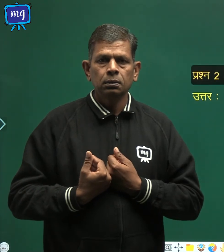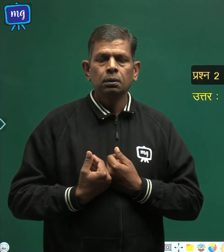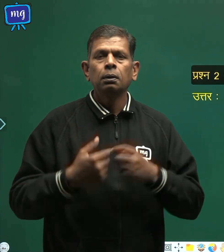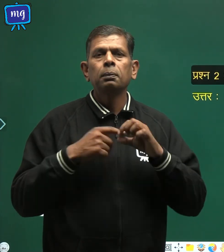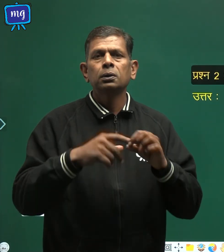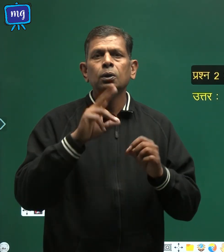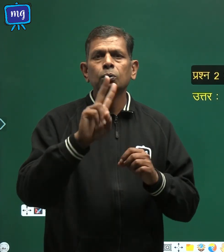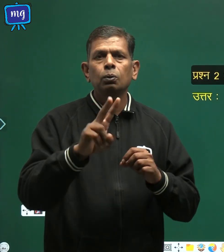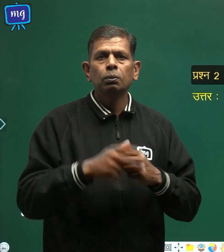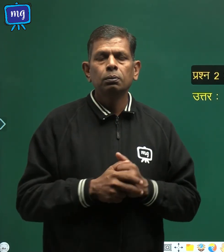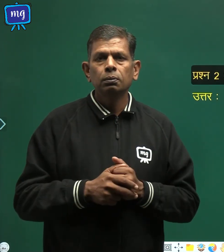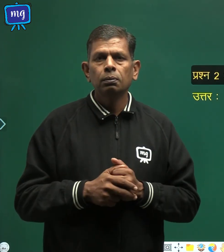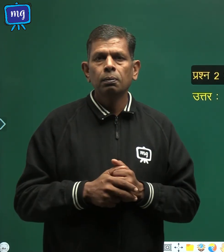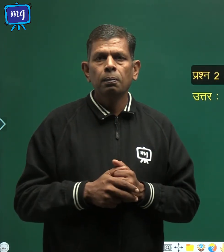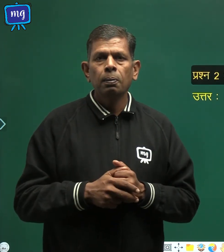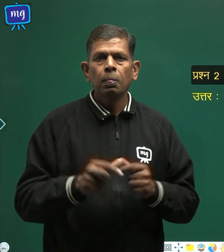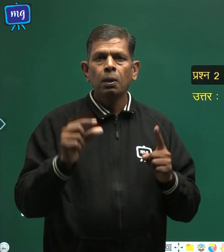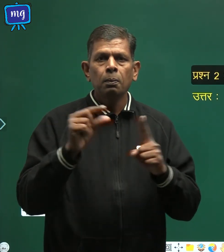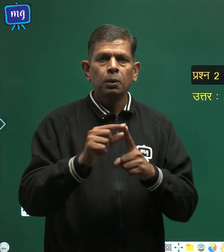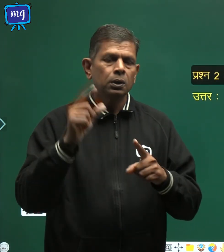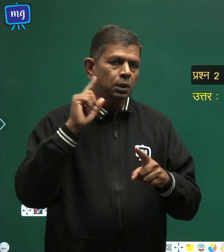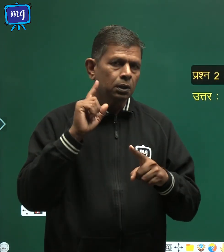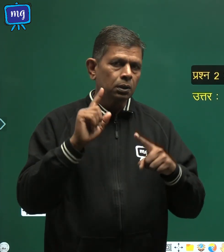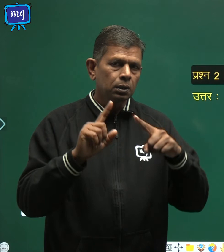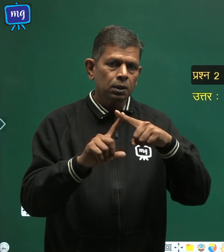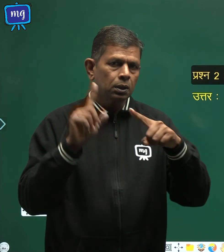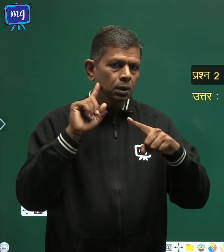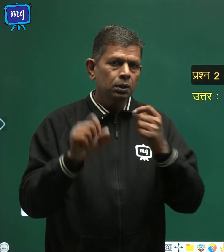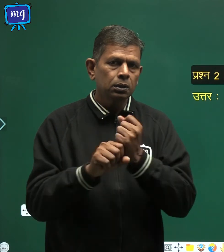प्रश्न 2, प्रोजेक्ट टाइगर क्या है?